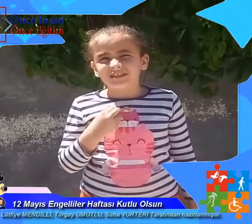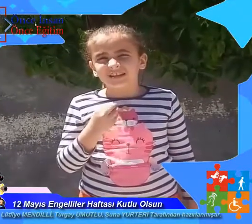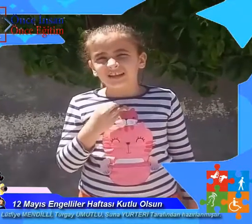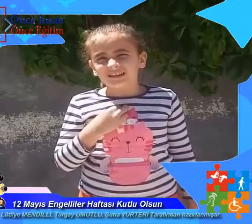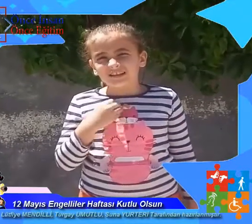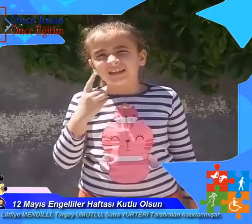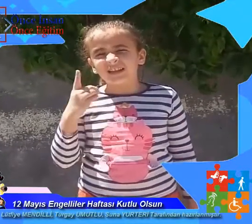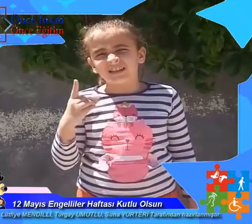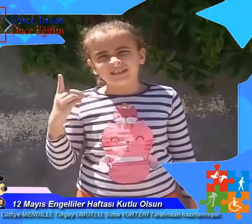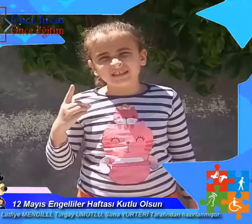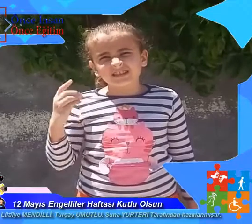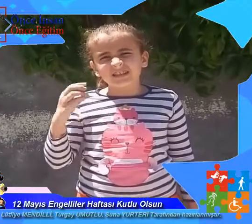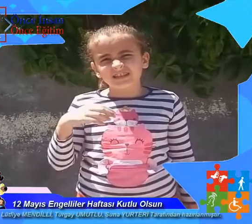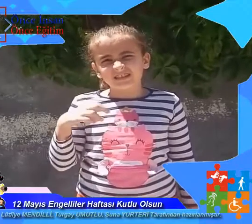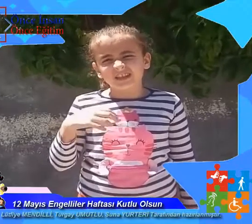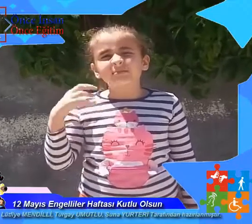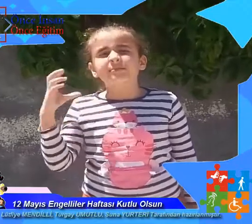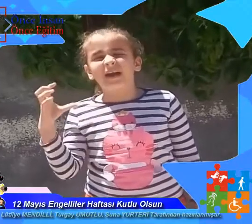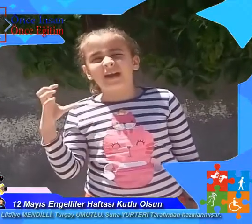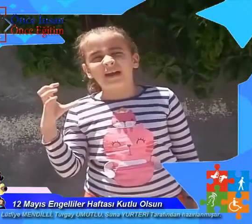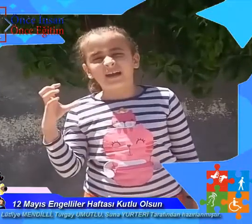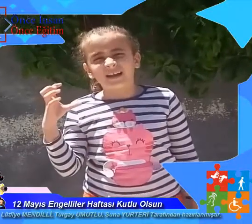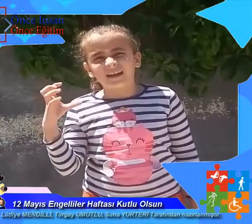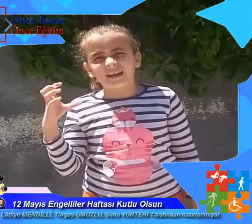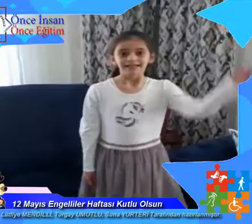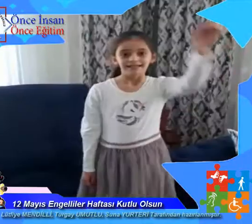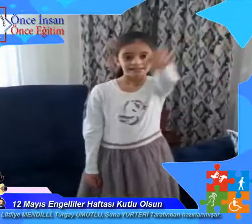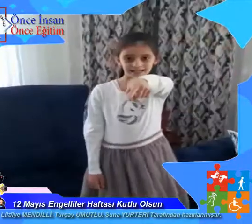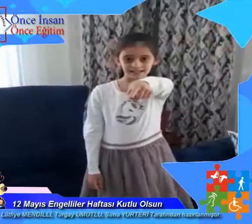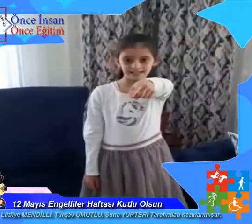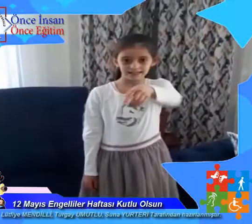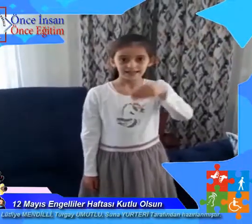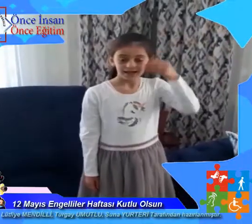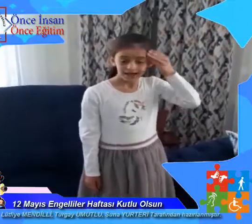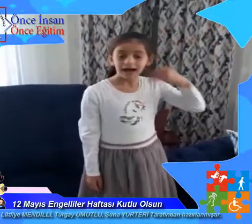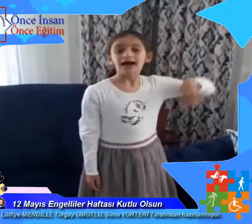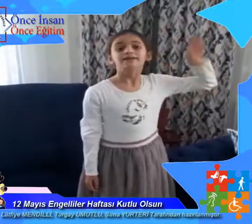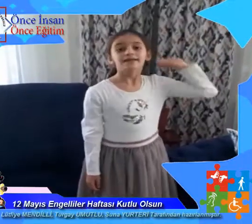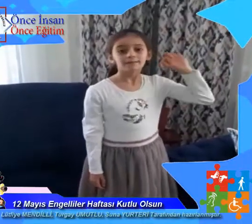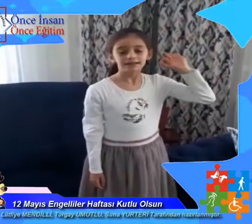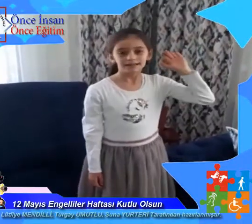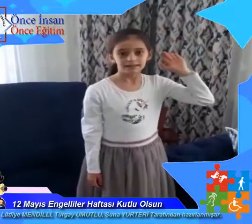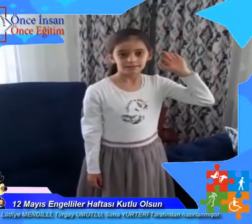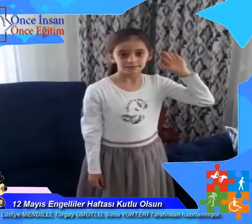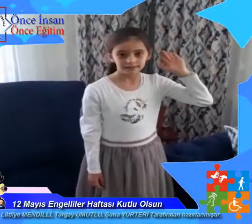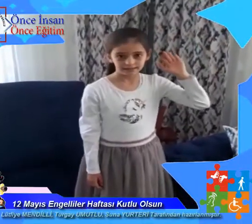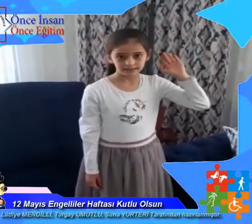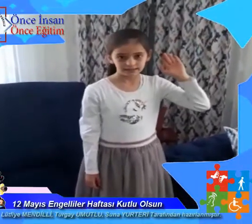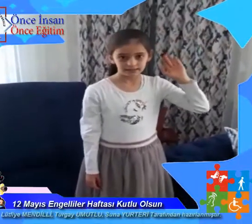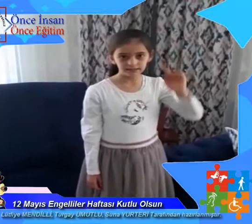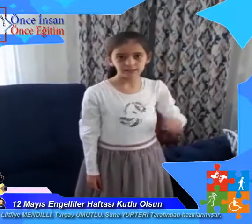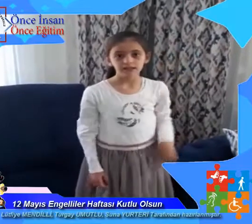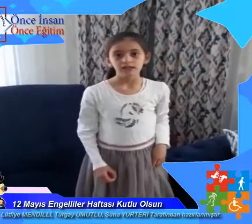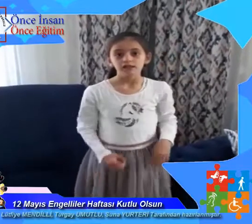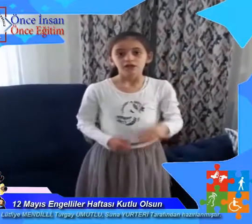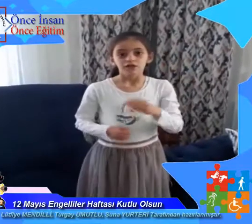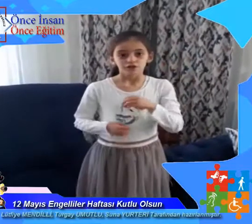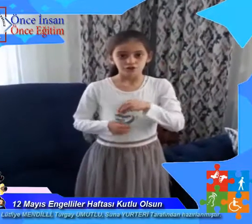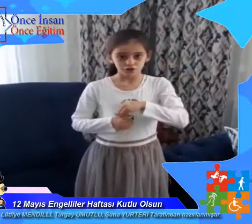Kendini yalnız hissetme. Seni anlamadığım için